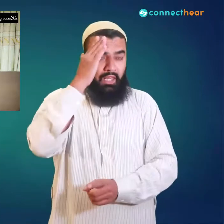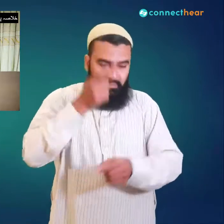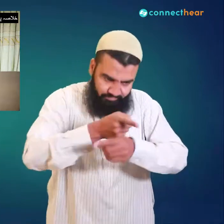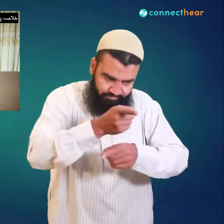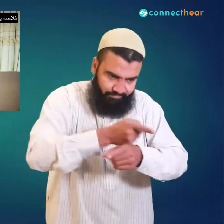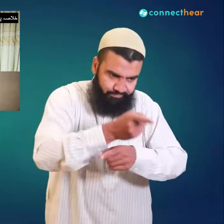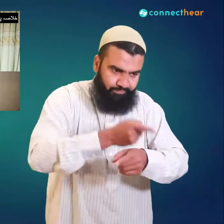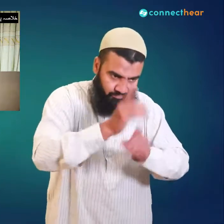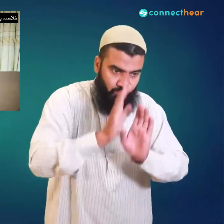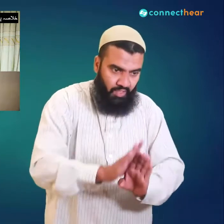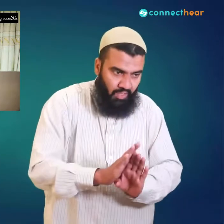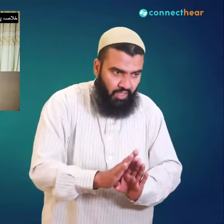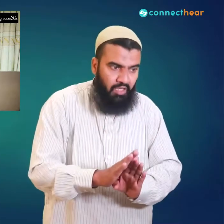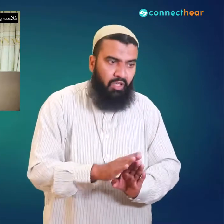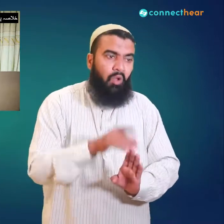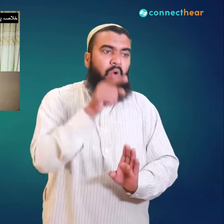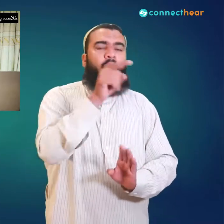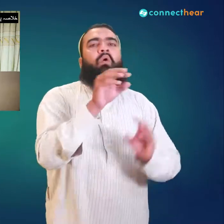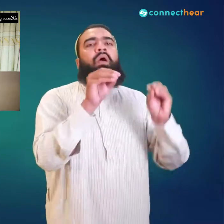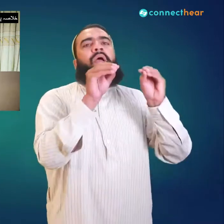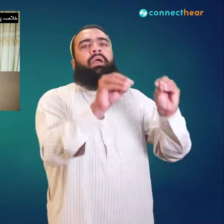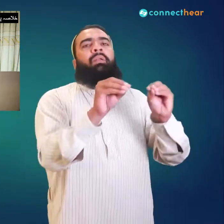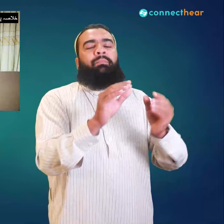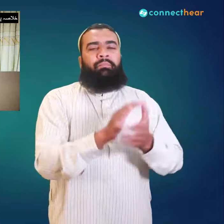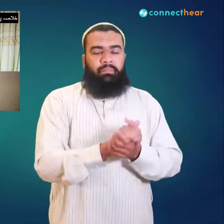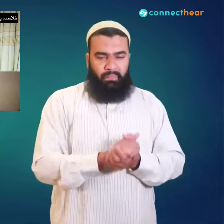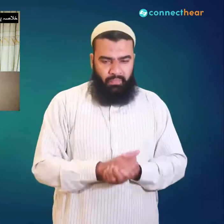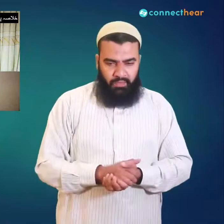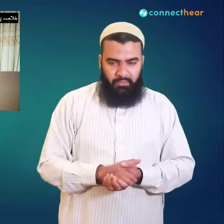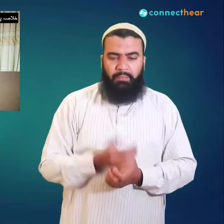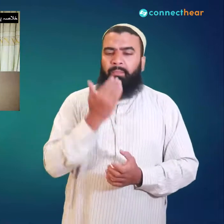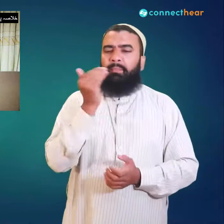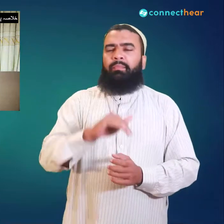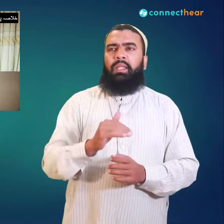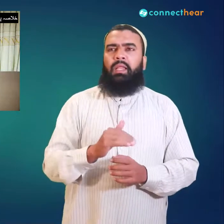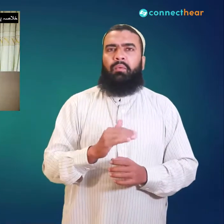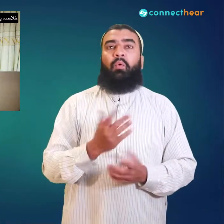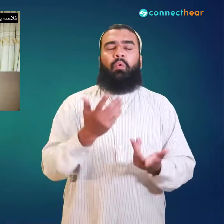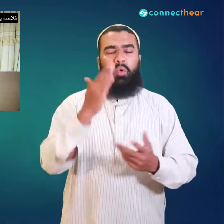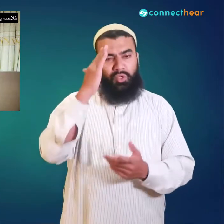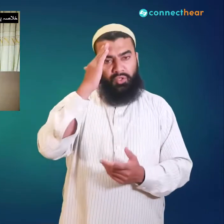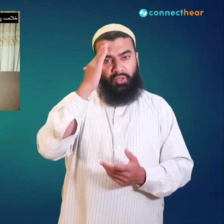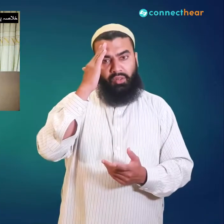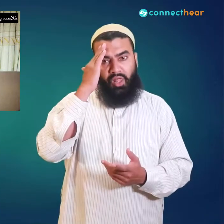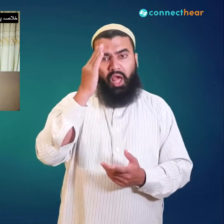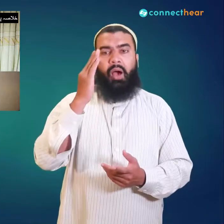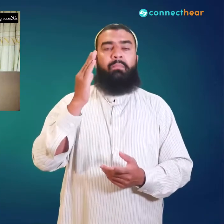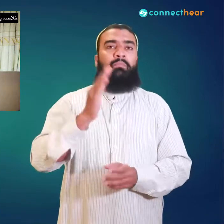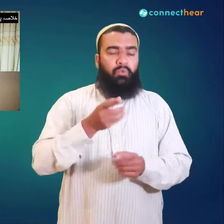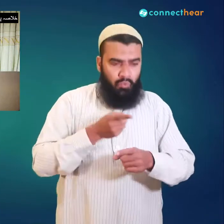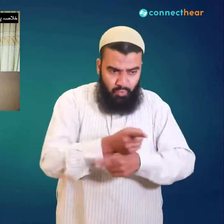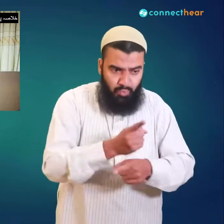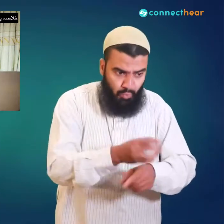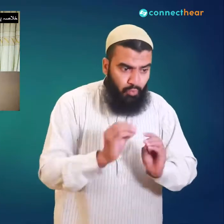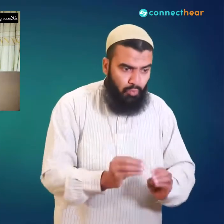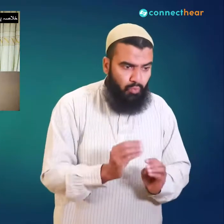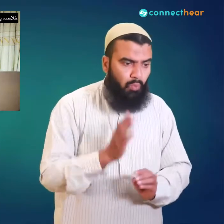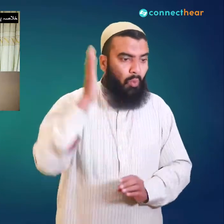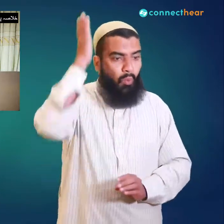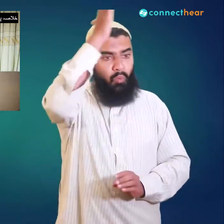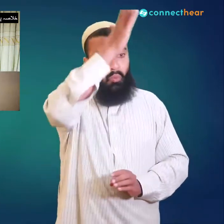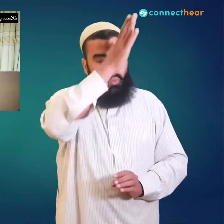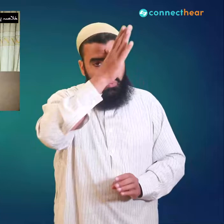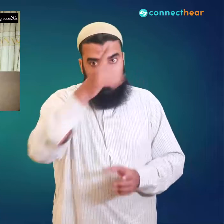کرنا، اور یہ فرمایا گیا کہ چونکہ اس زمانے میں اسلام کو پھیلایا جا رہا تھا تو غیر مسلموں کے لیے بھی